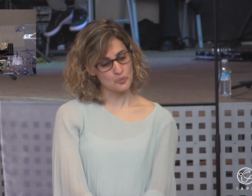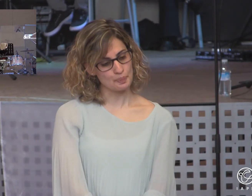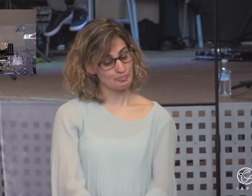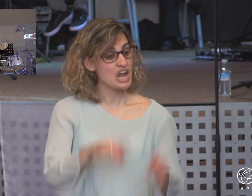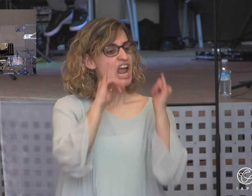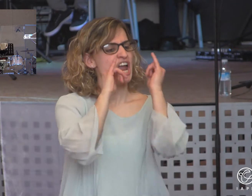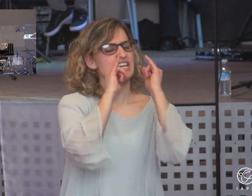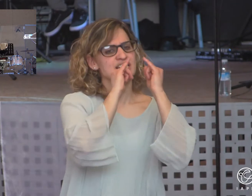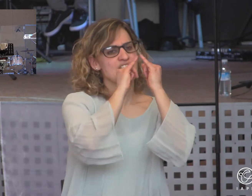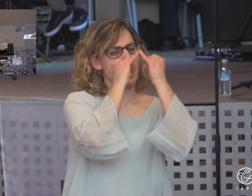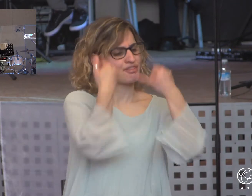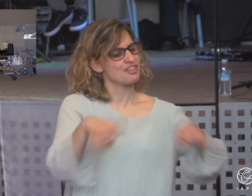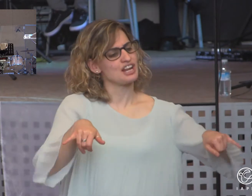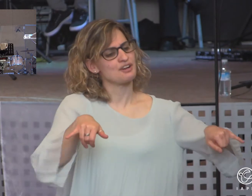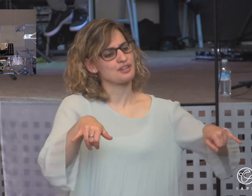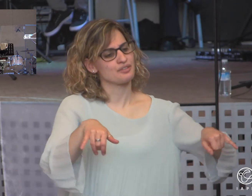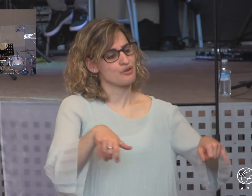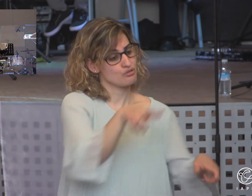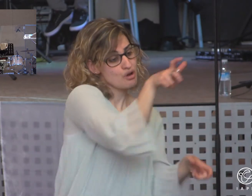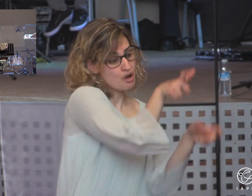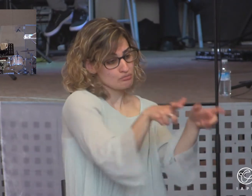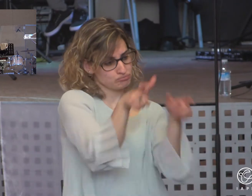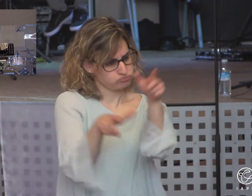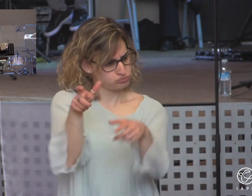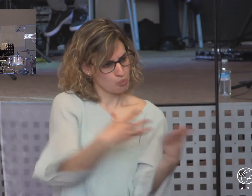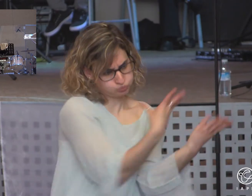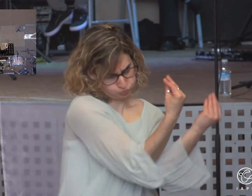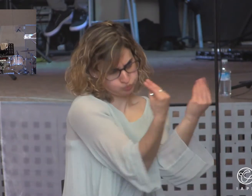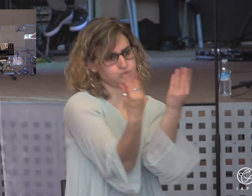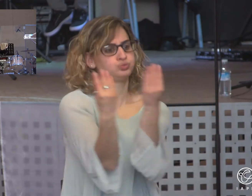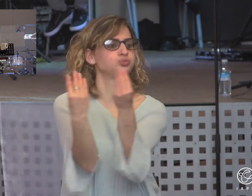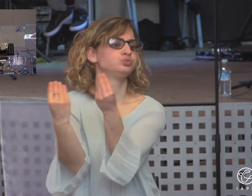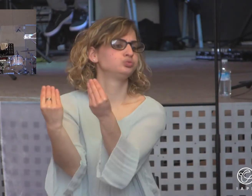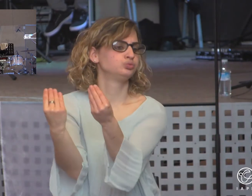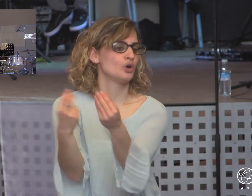la Gran Vía en días de fiesta, y más ahora.